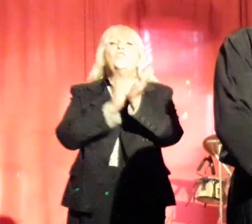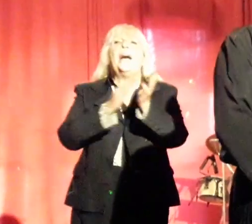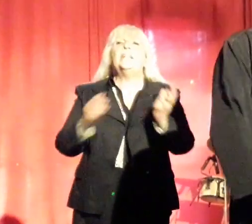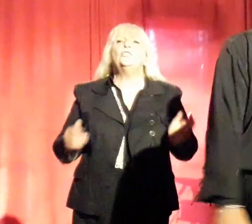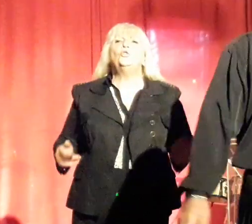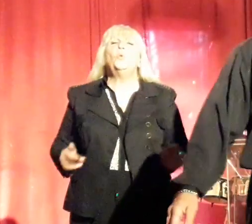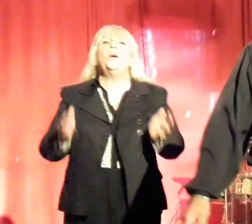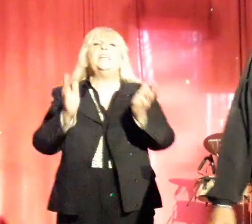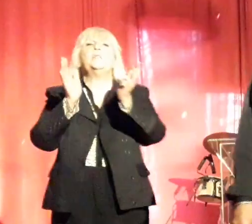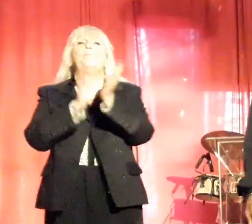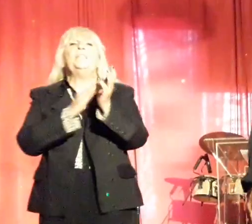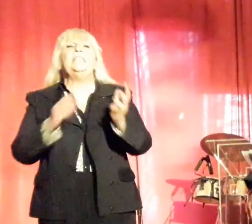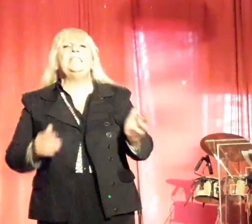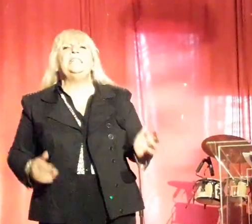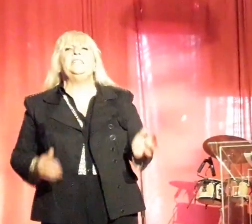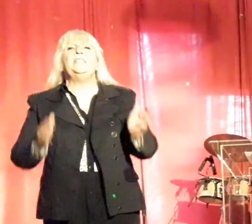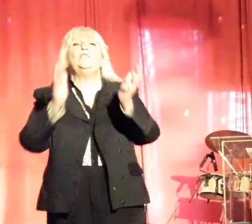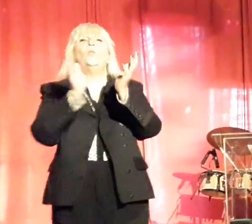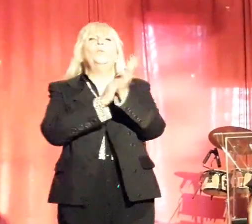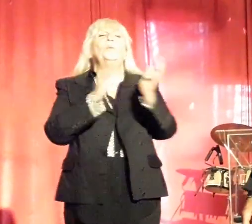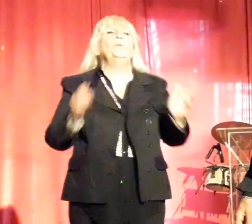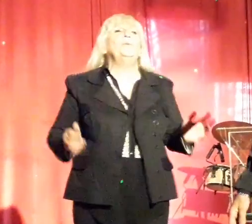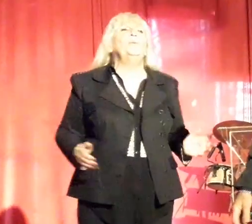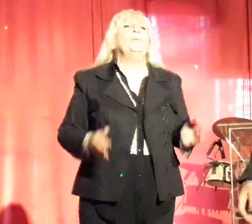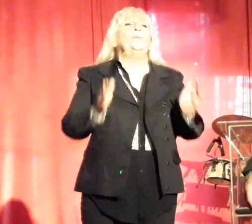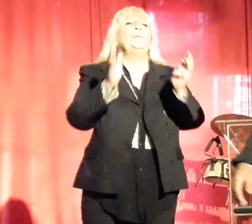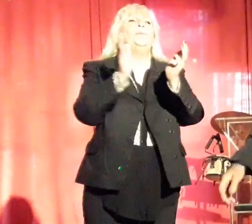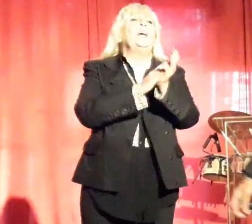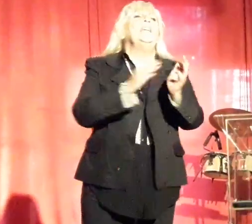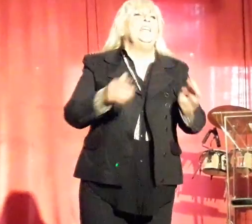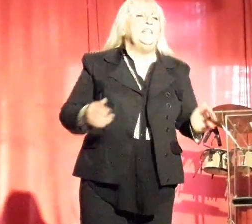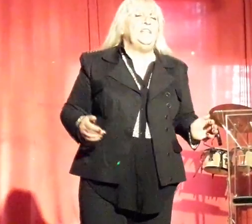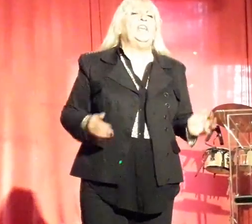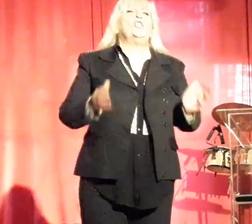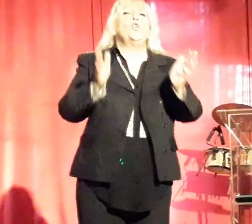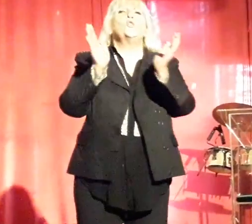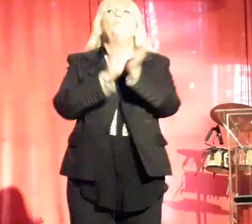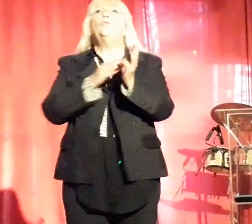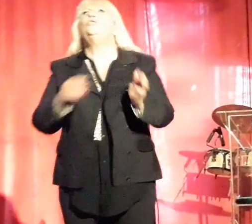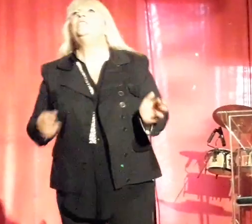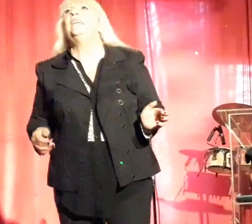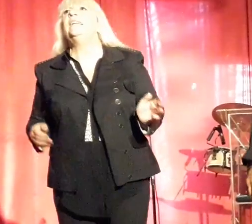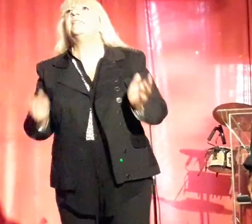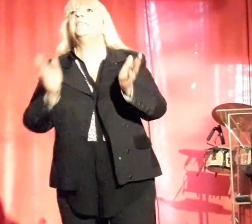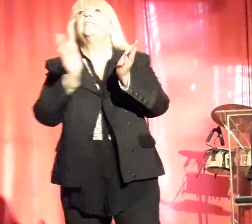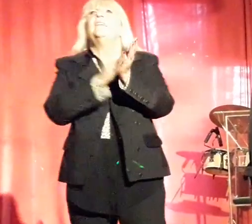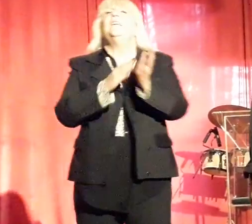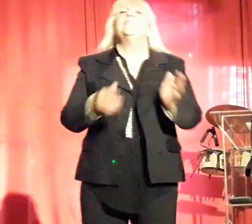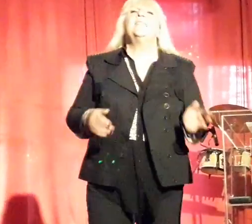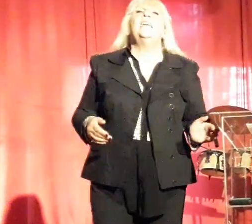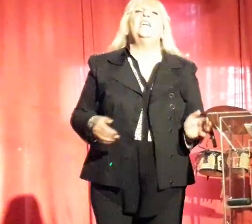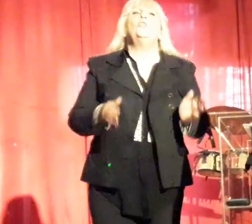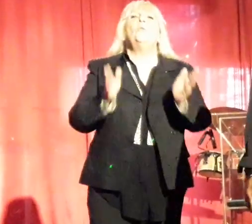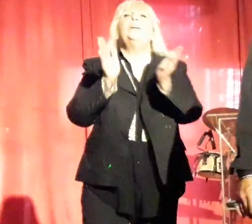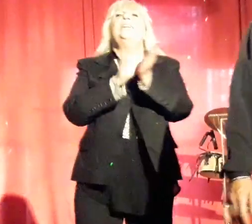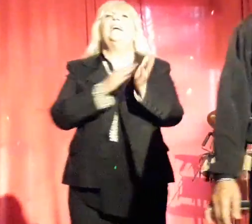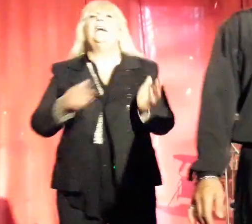tu Santo Espíritu. Y esos montes